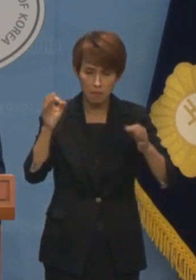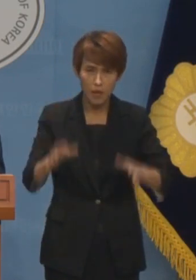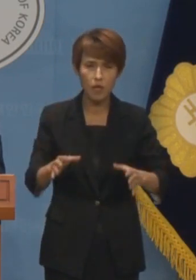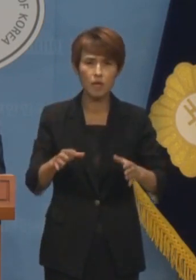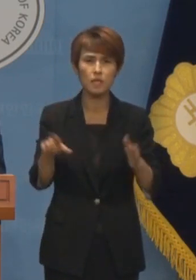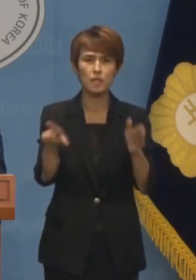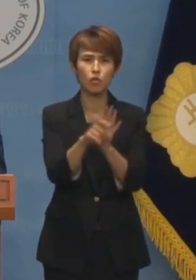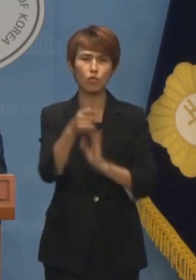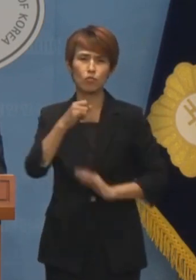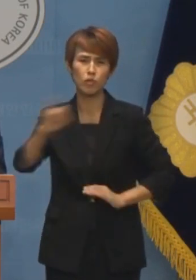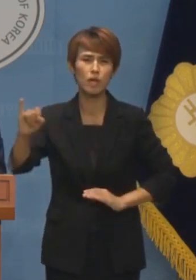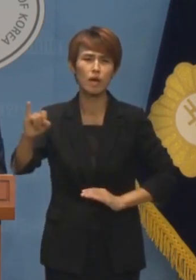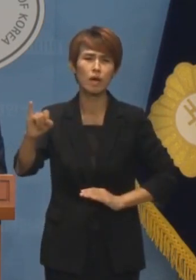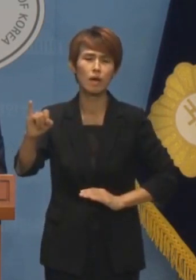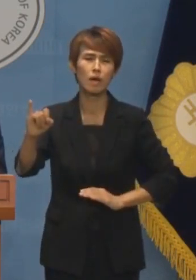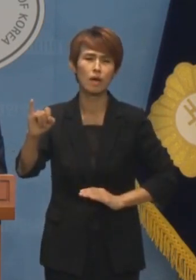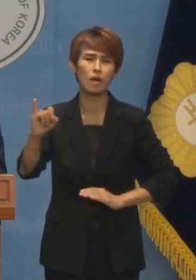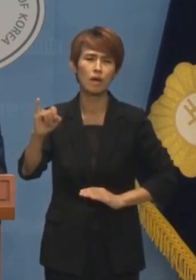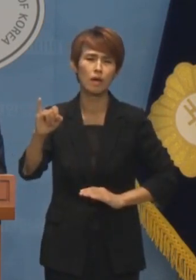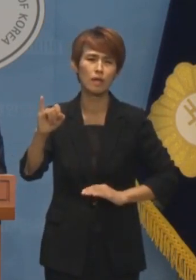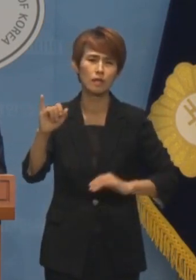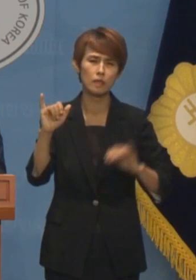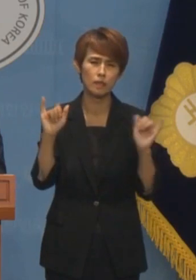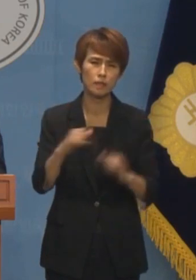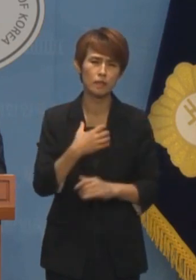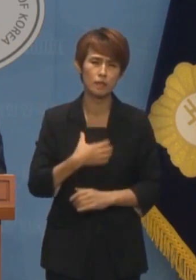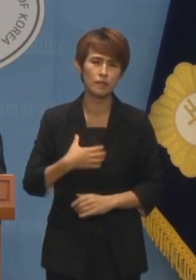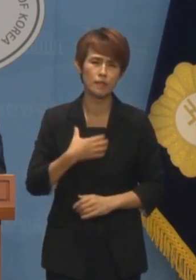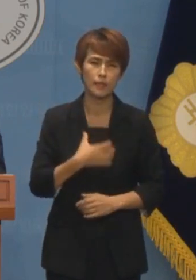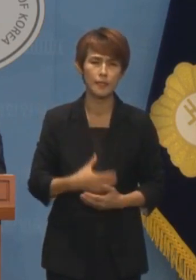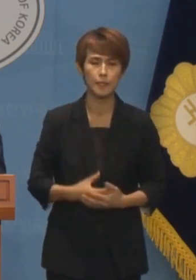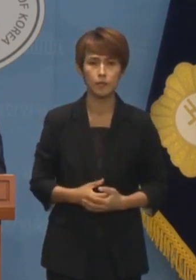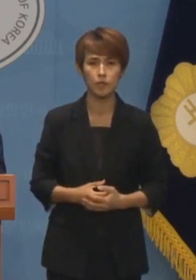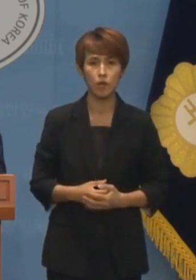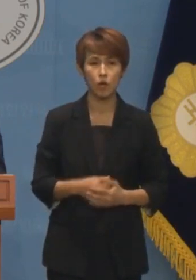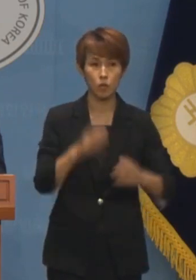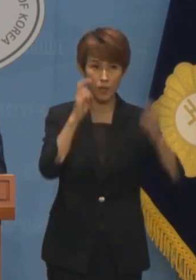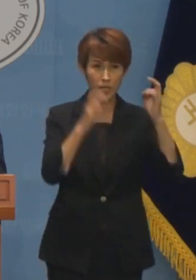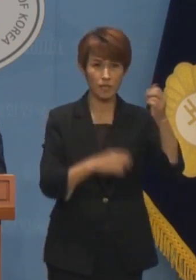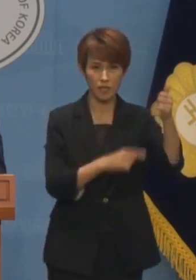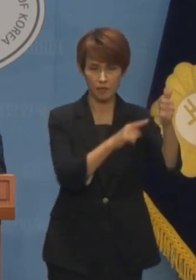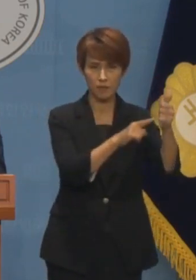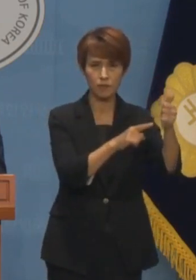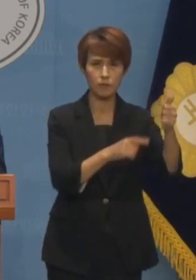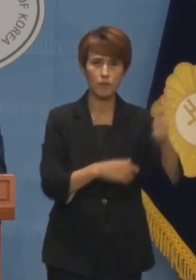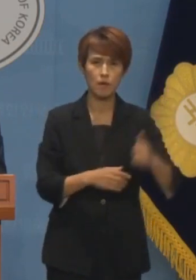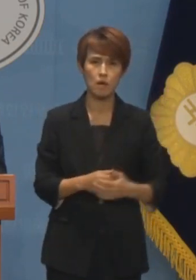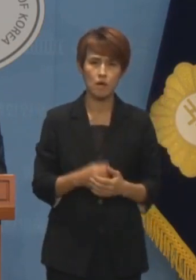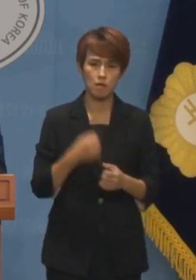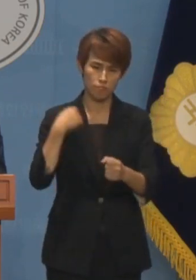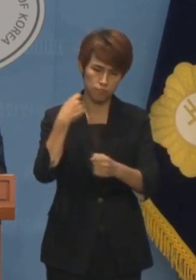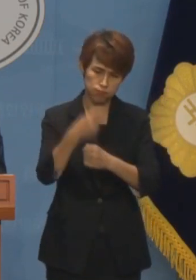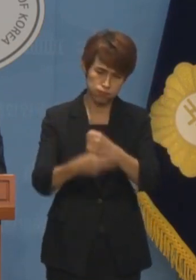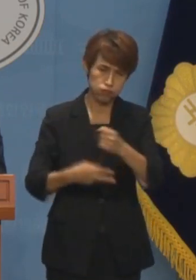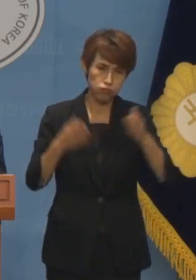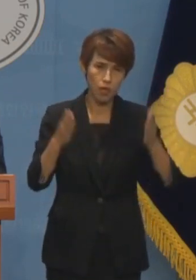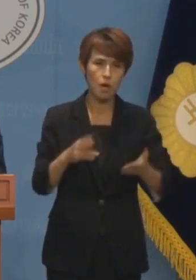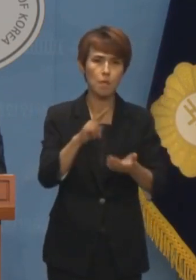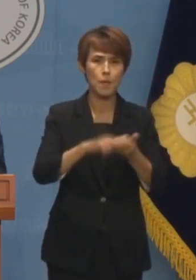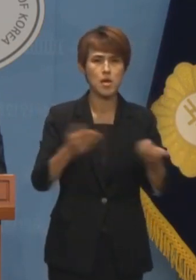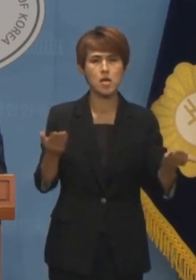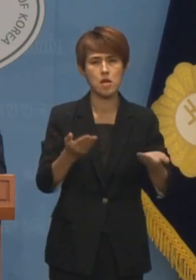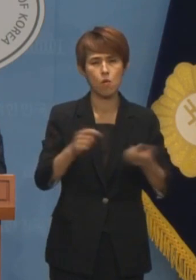생겼다 라며 목소리를 높였고, 또 다른 업체 대표는 수십 년 판매업에